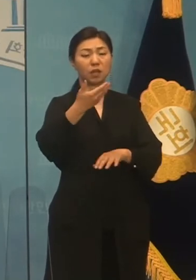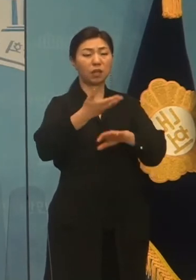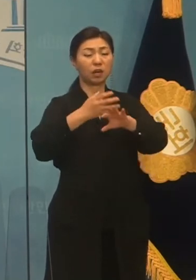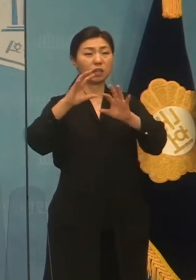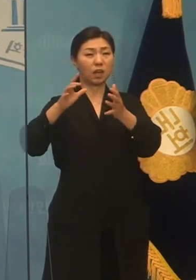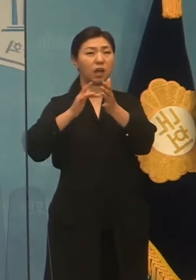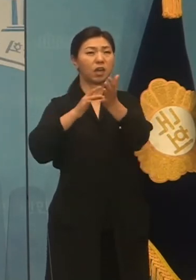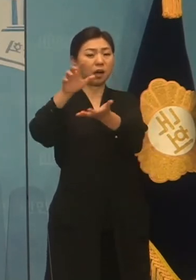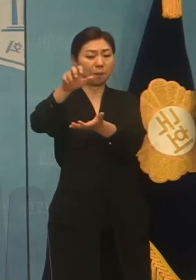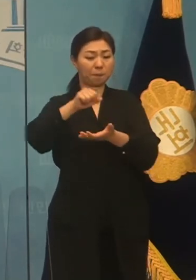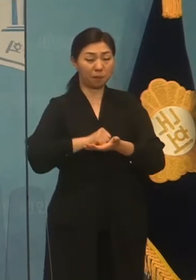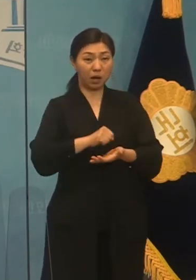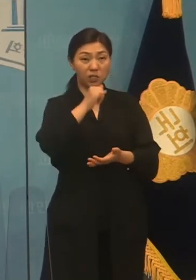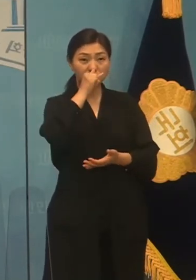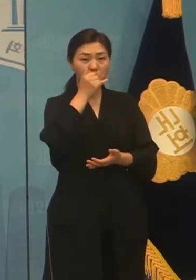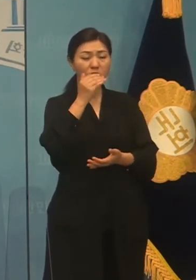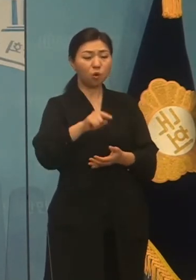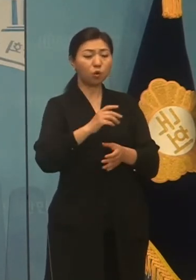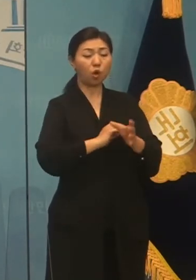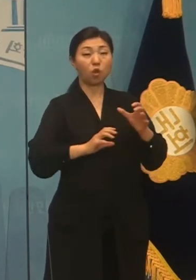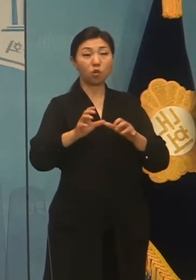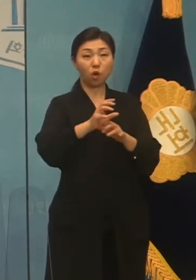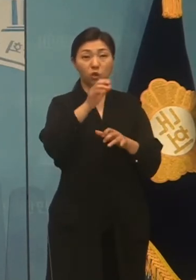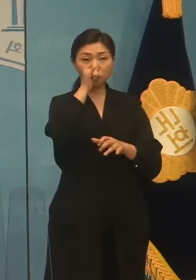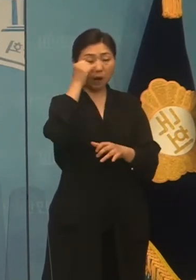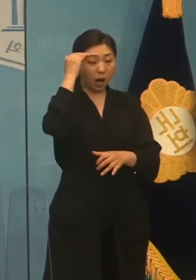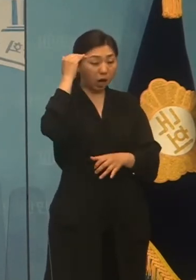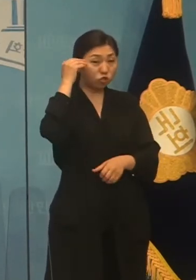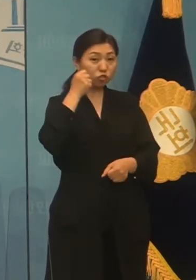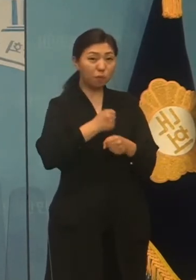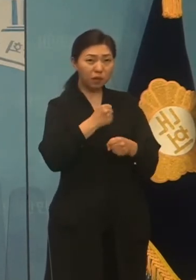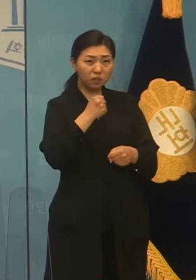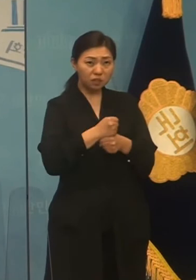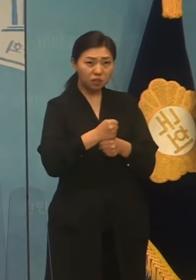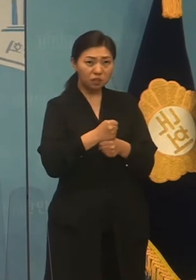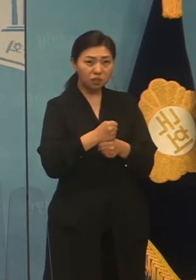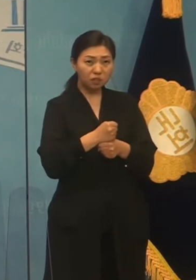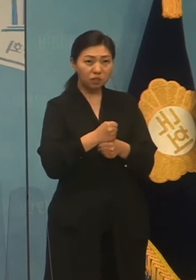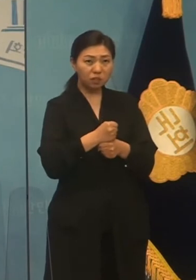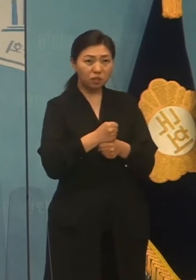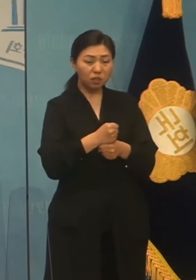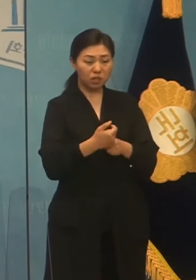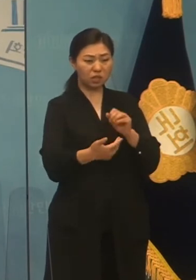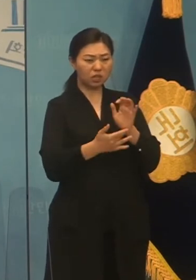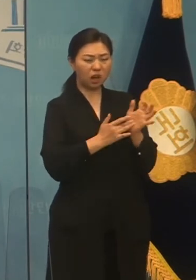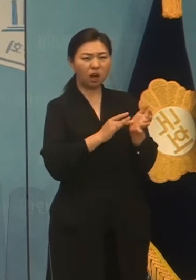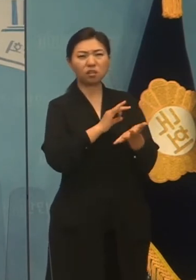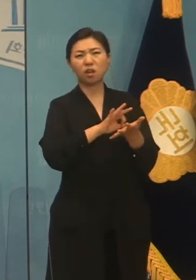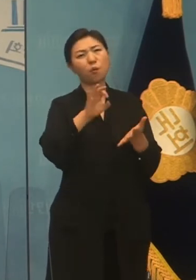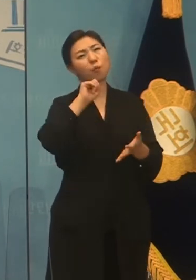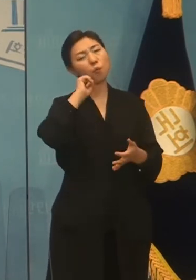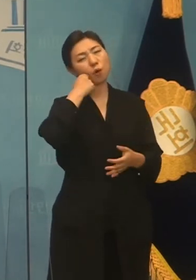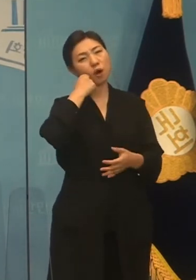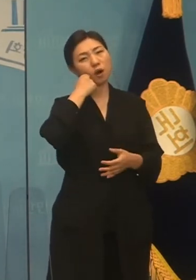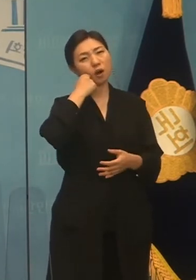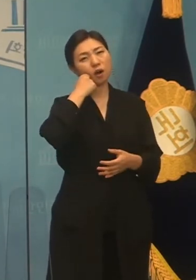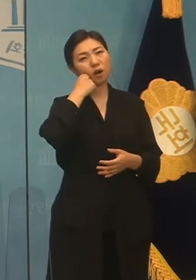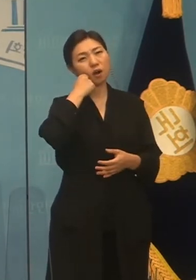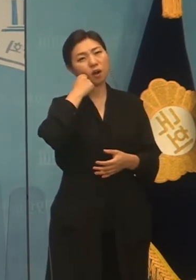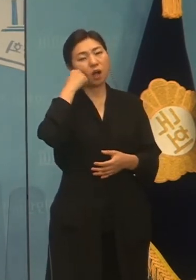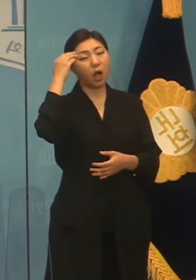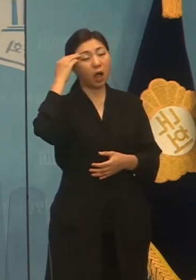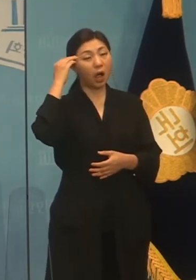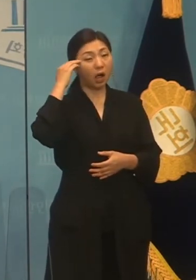놨는데 여기서 더 구하면 토종 백신이 설 곳이 오히려 없어집니다. 그런 국가